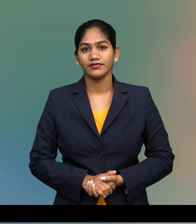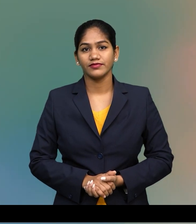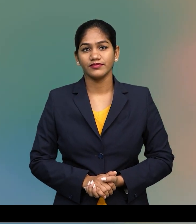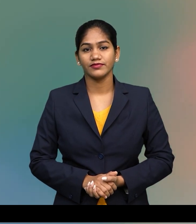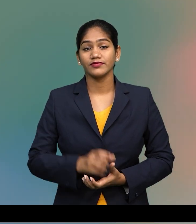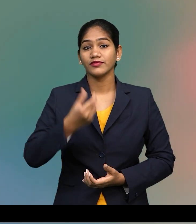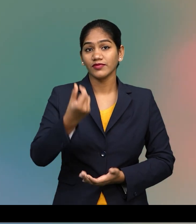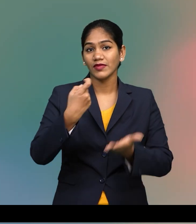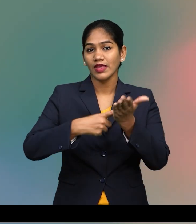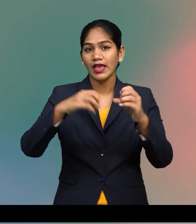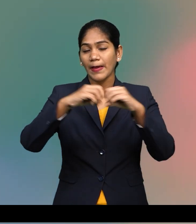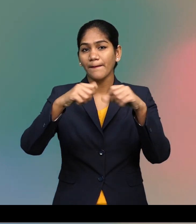పట్టణీకరణ.